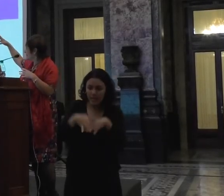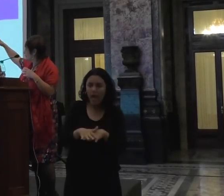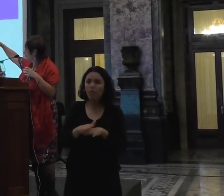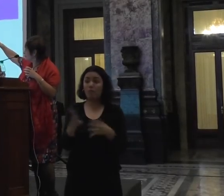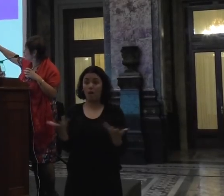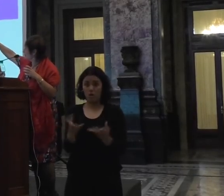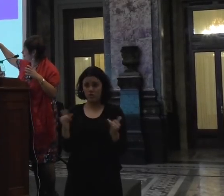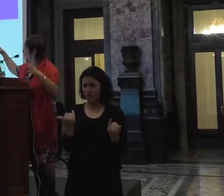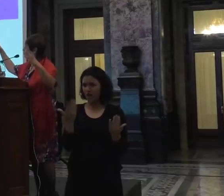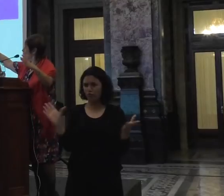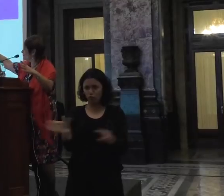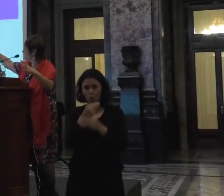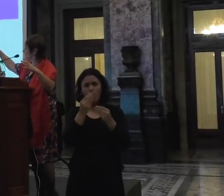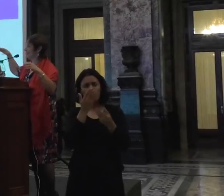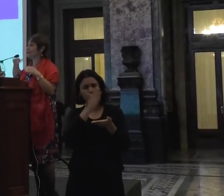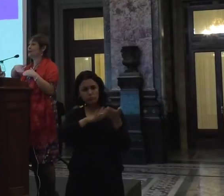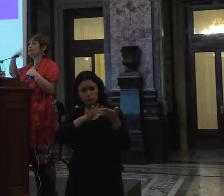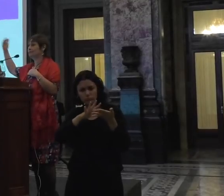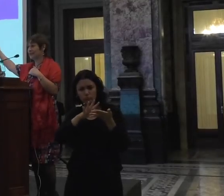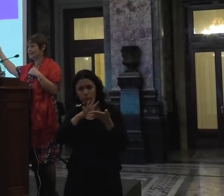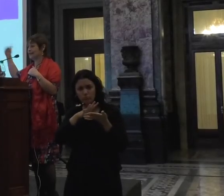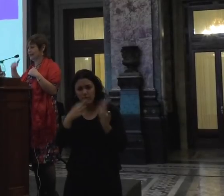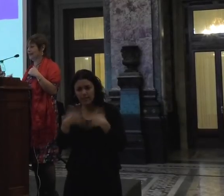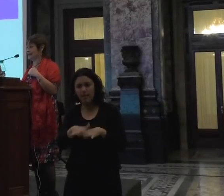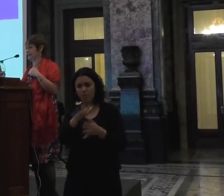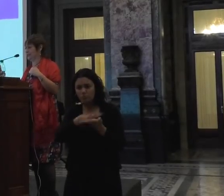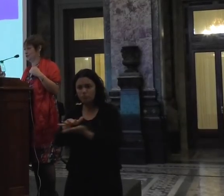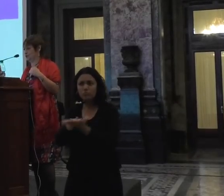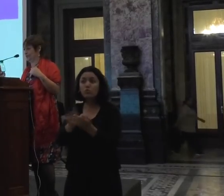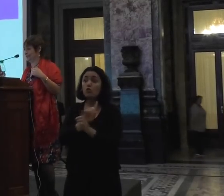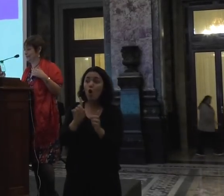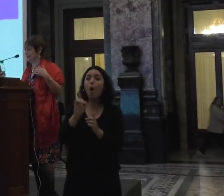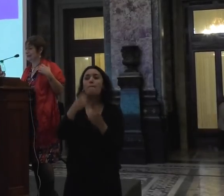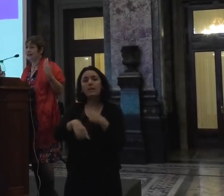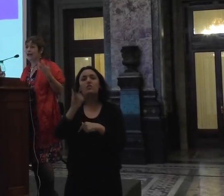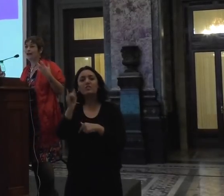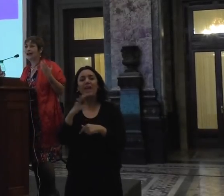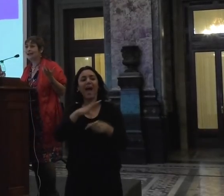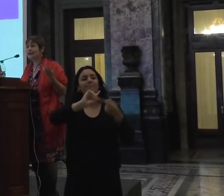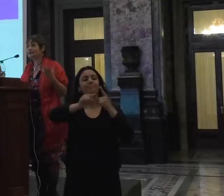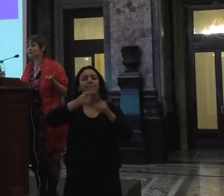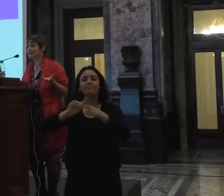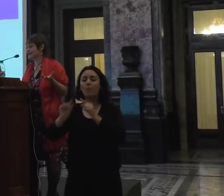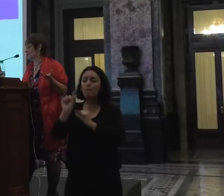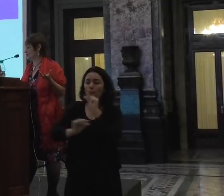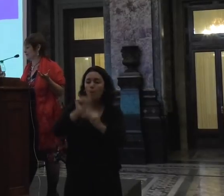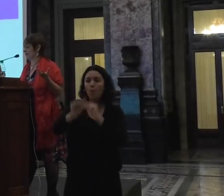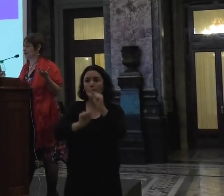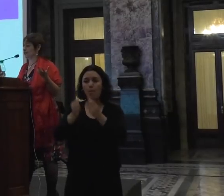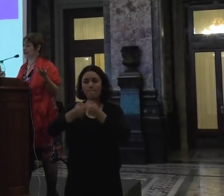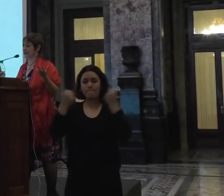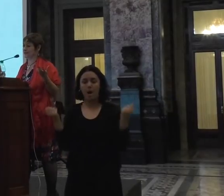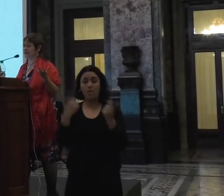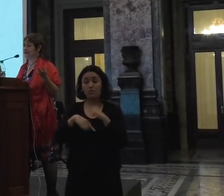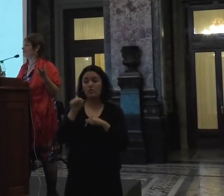eso no son parte de los círculos de la izquierda, pero se empiezan a crear estos puentes. Ahora, ¿a qué áreas de investigación me